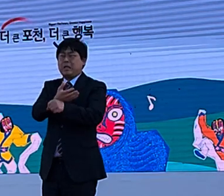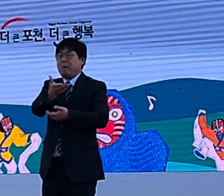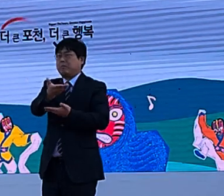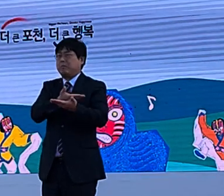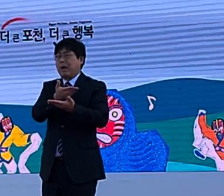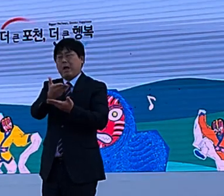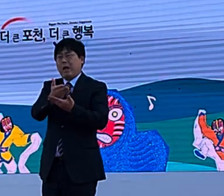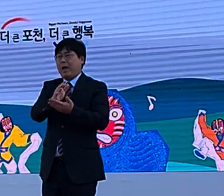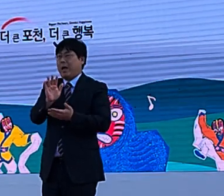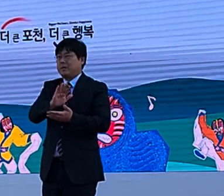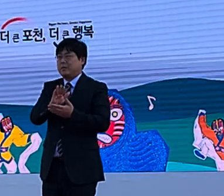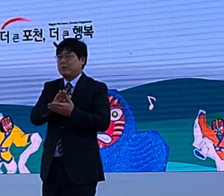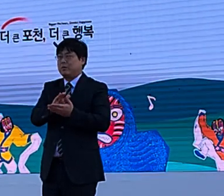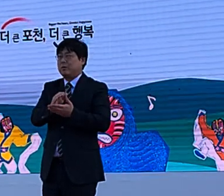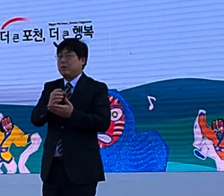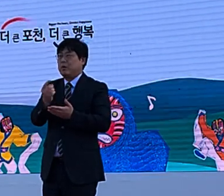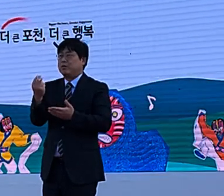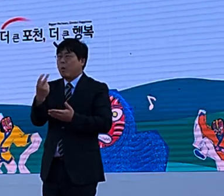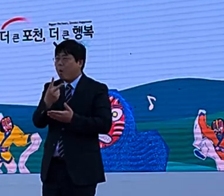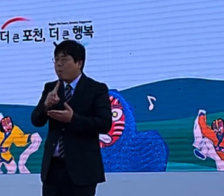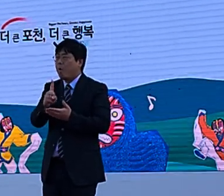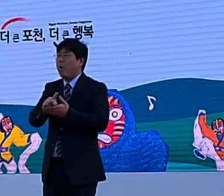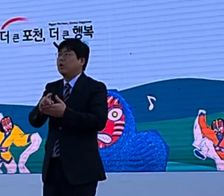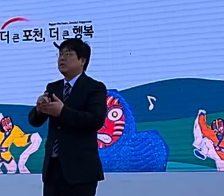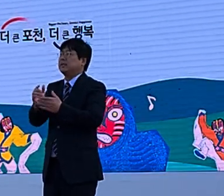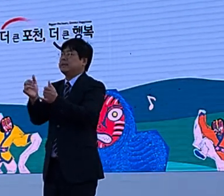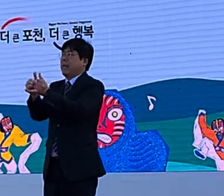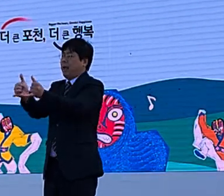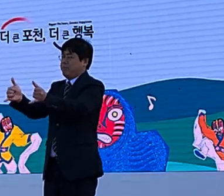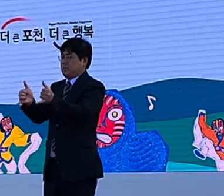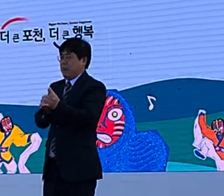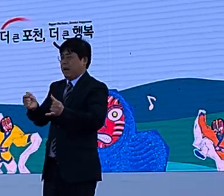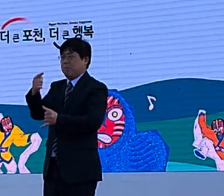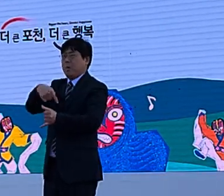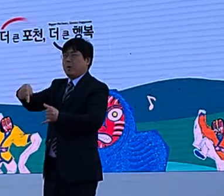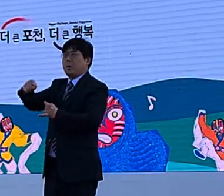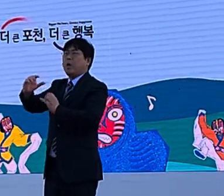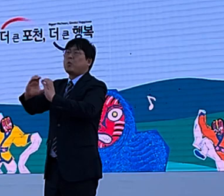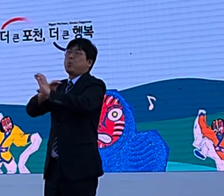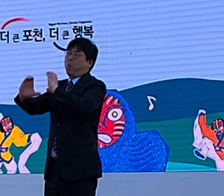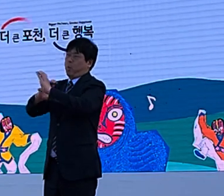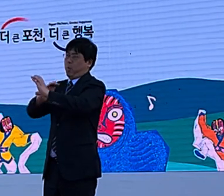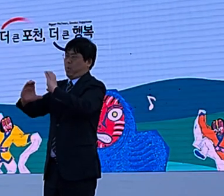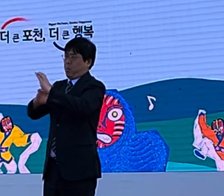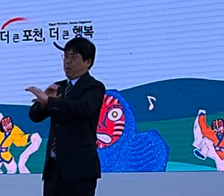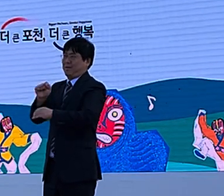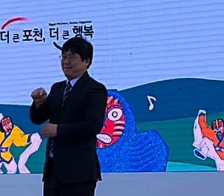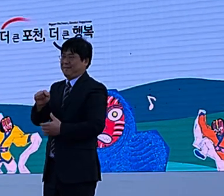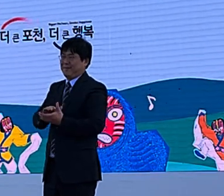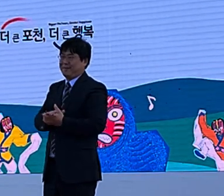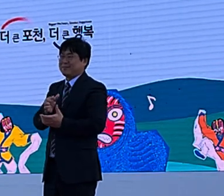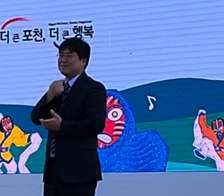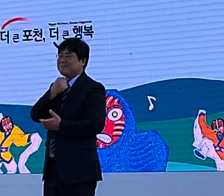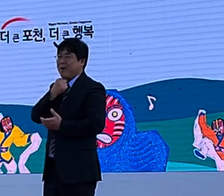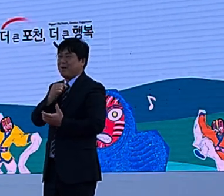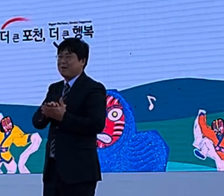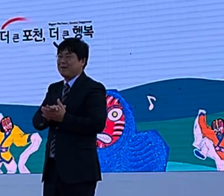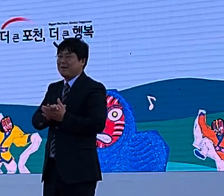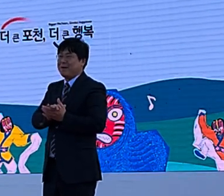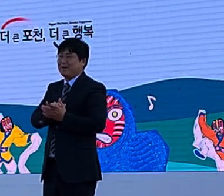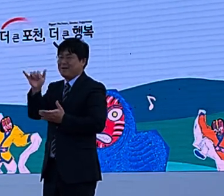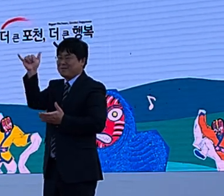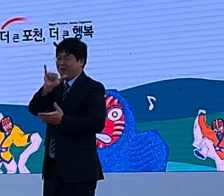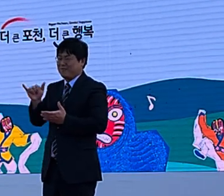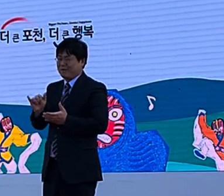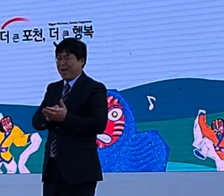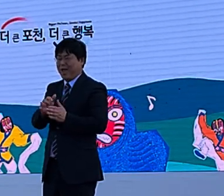일반 시민과 함께 소통할 수 있는 행사로 거듭나고자 포천에 농축산물을 대회에 널리 알리고자